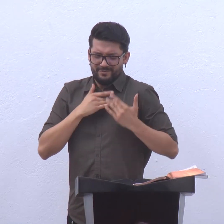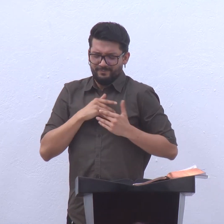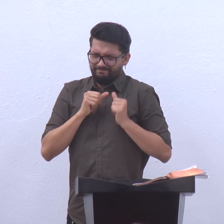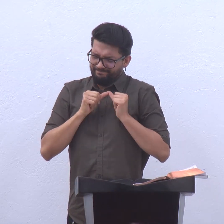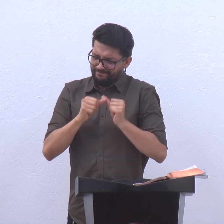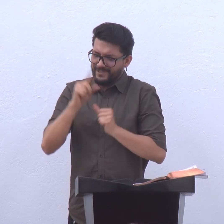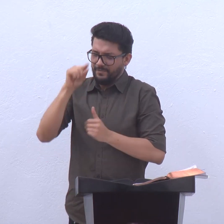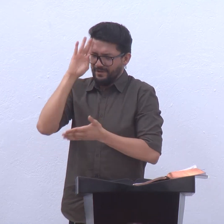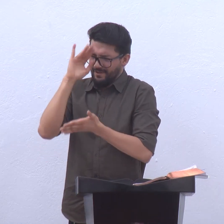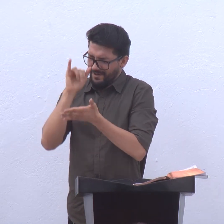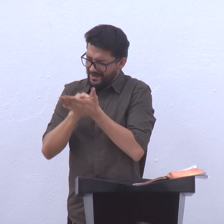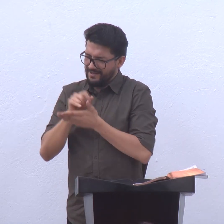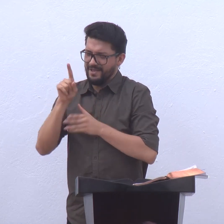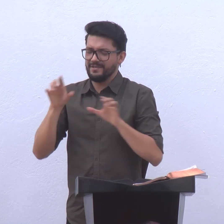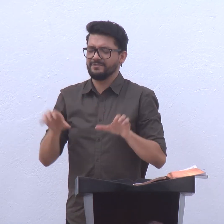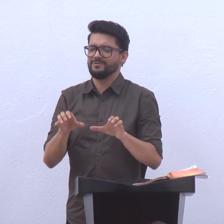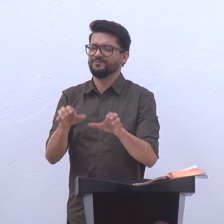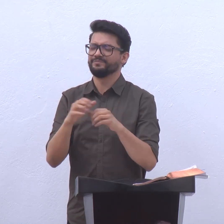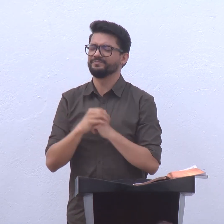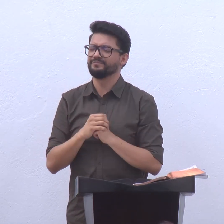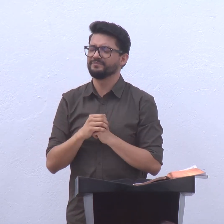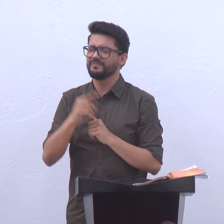palabra en nosotros. Gracias, creemos en lo que